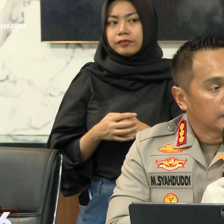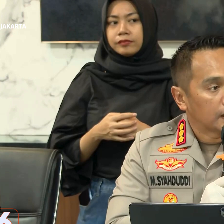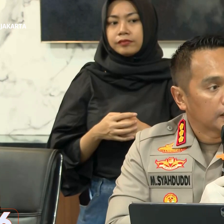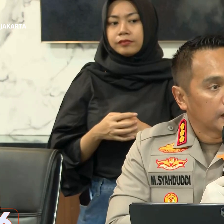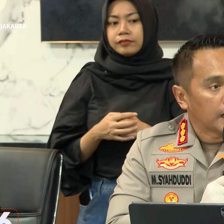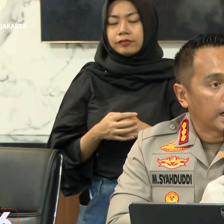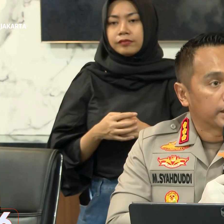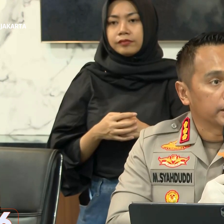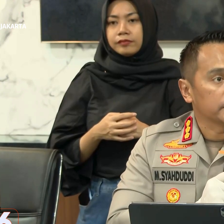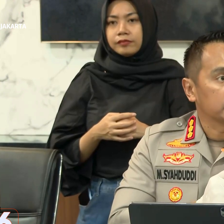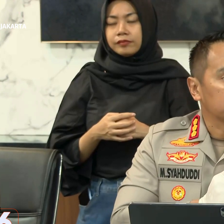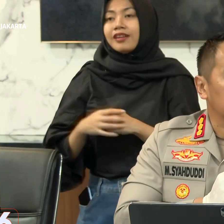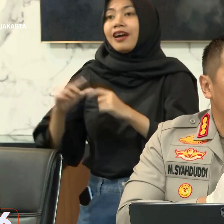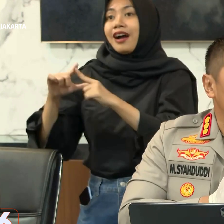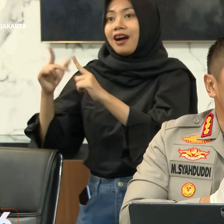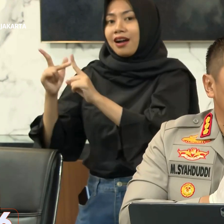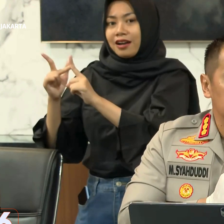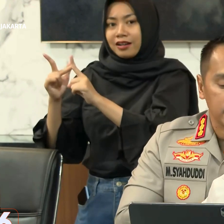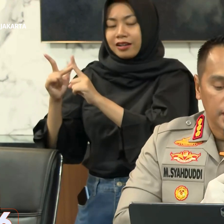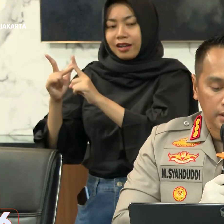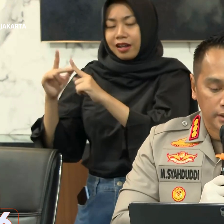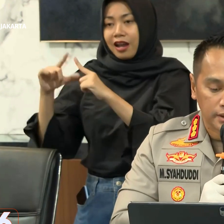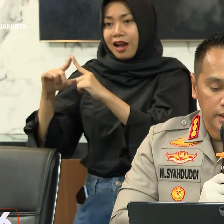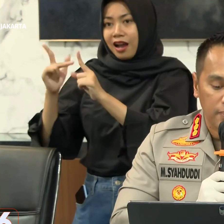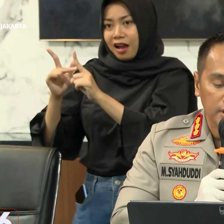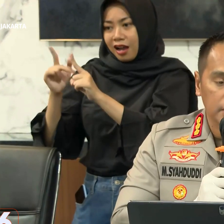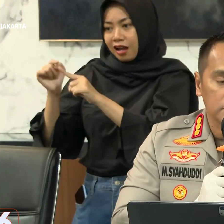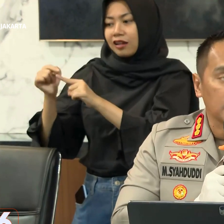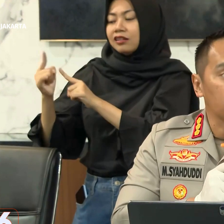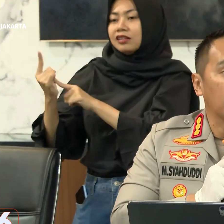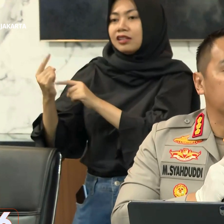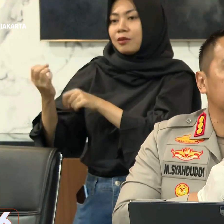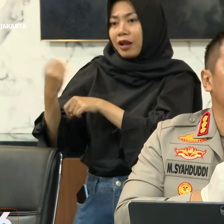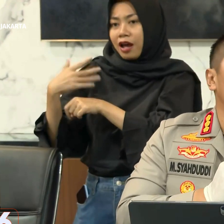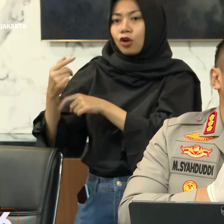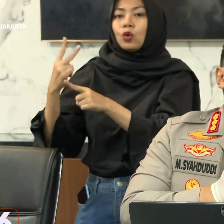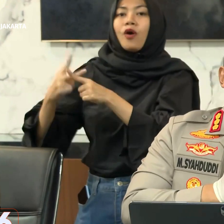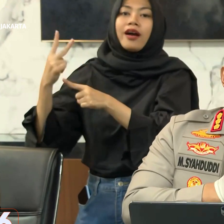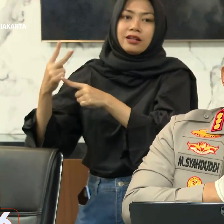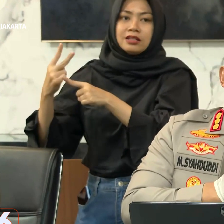siapa? AH ini, hasil interogasi yang didapat sudah 2 kali.